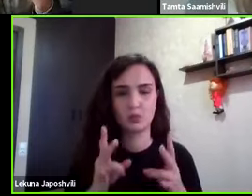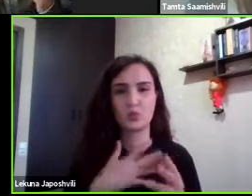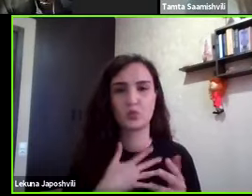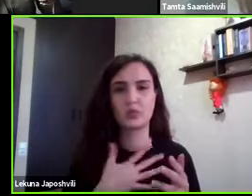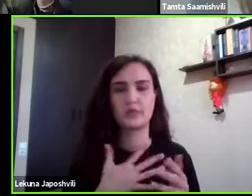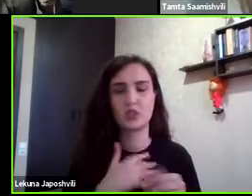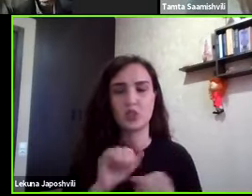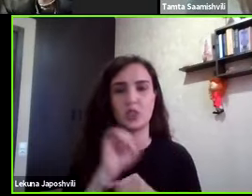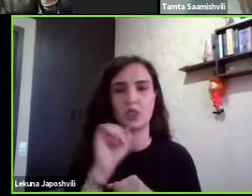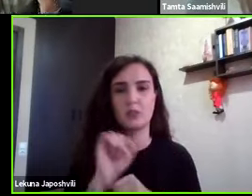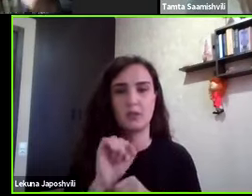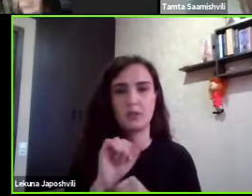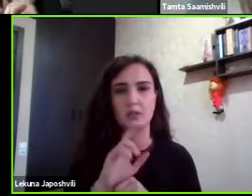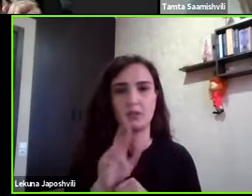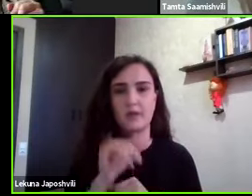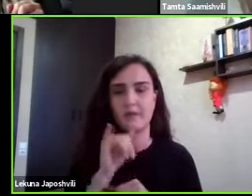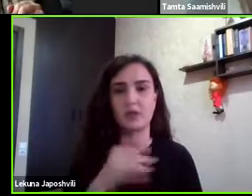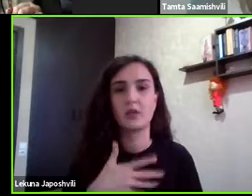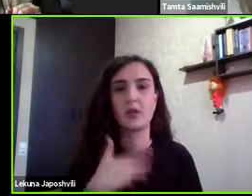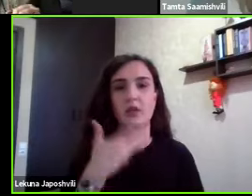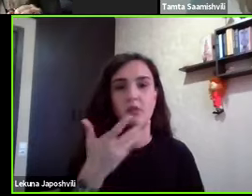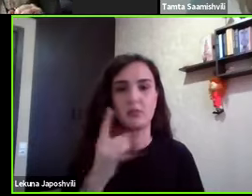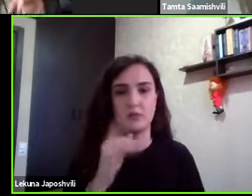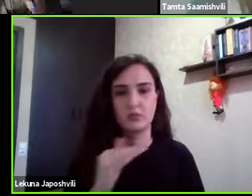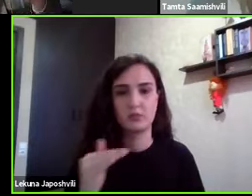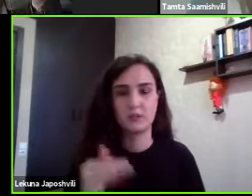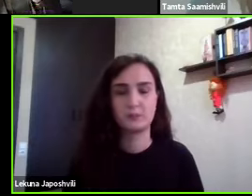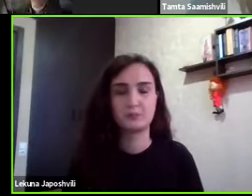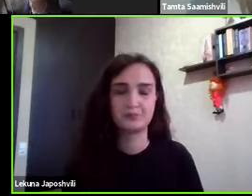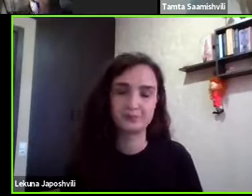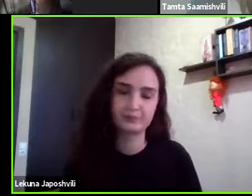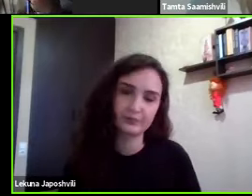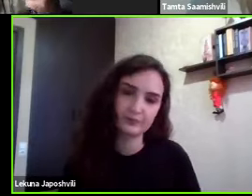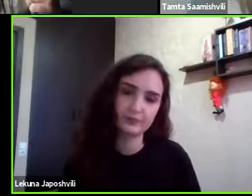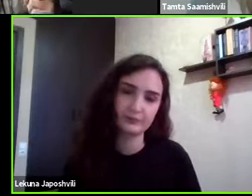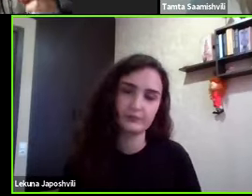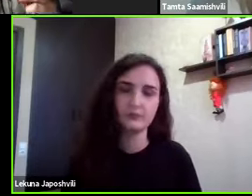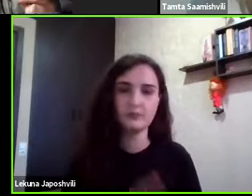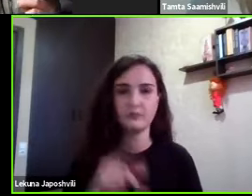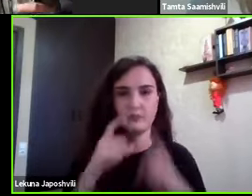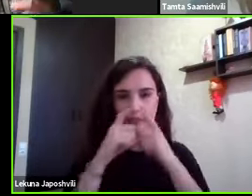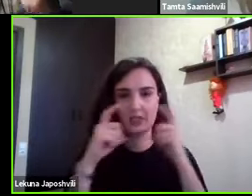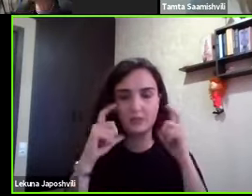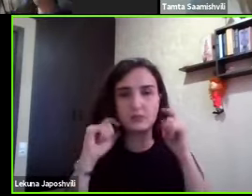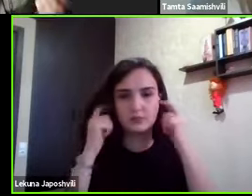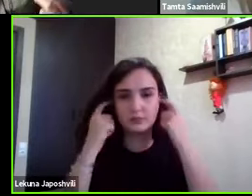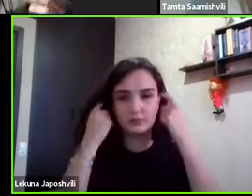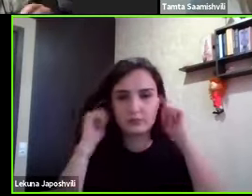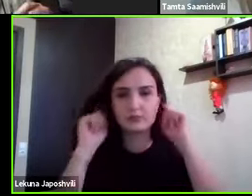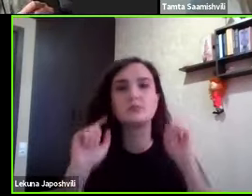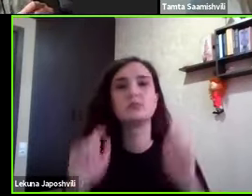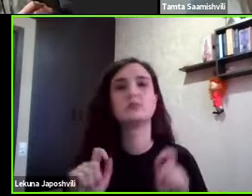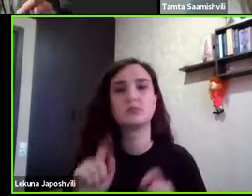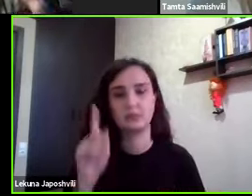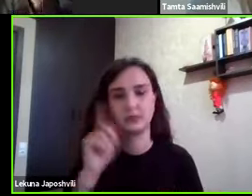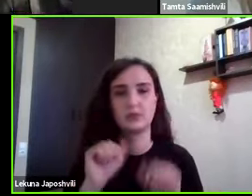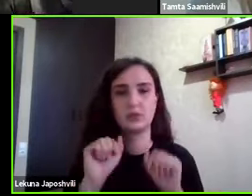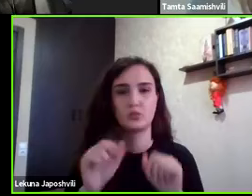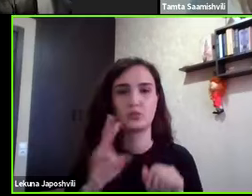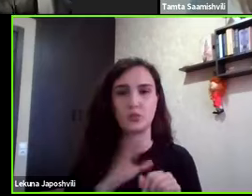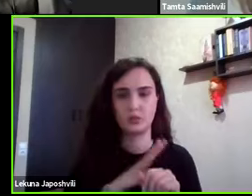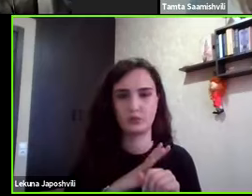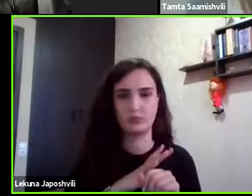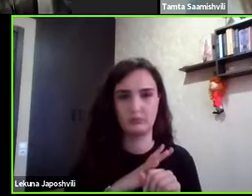სუნთქვის შეჩერება და ვერა მოისუნთქოს ბავშვმა და ნიღბის მოხსნის წესი, ესეც აუცილებლად დაცული უნდა